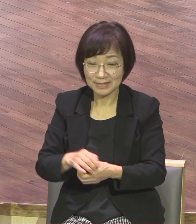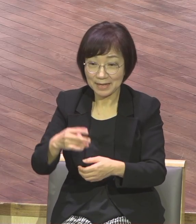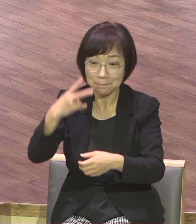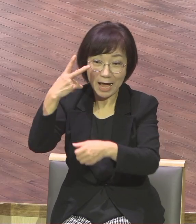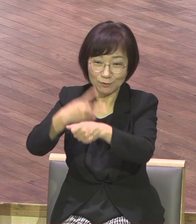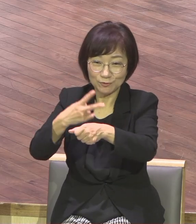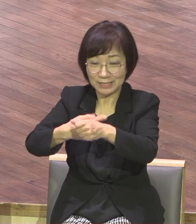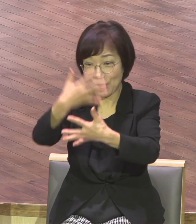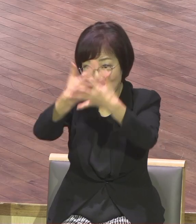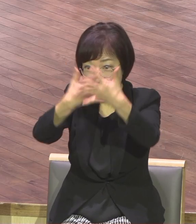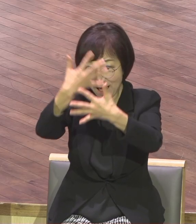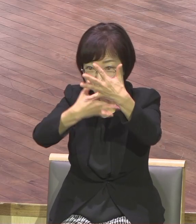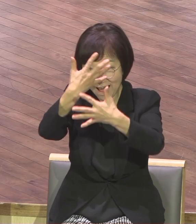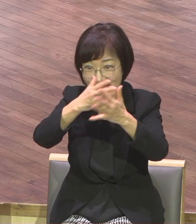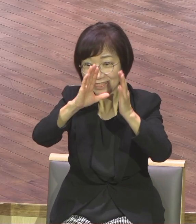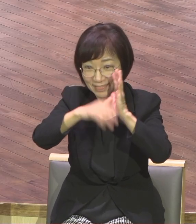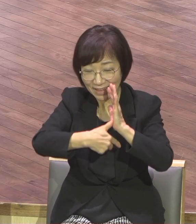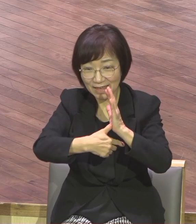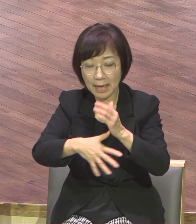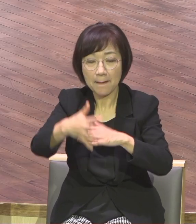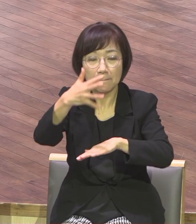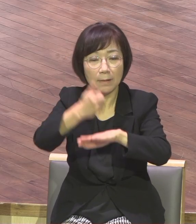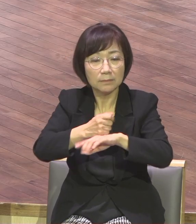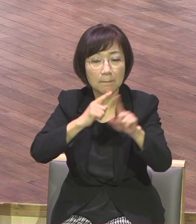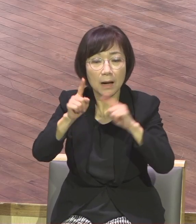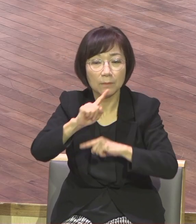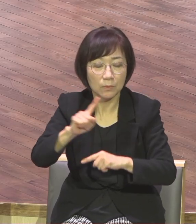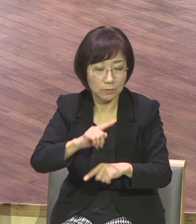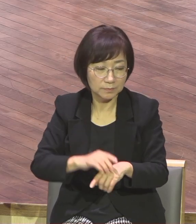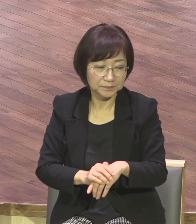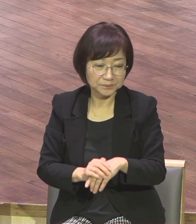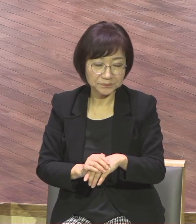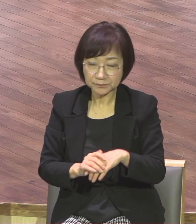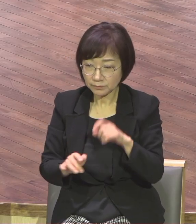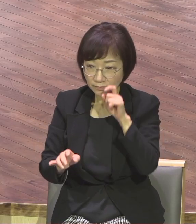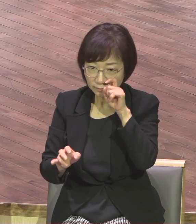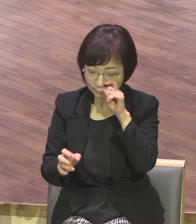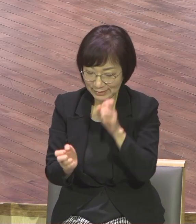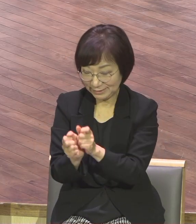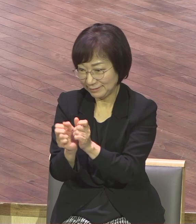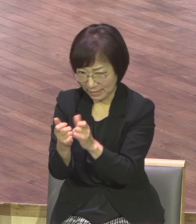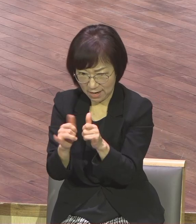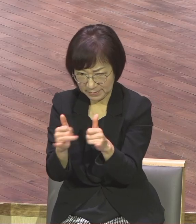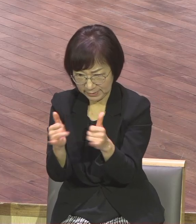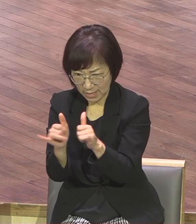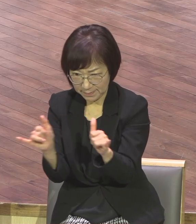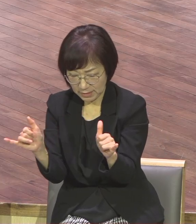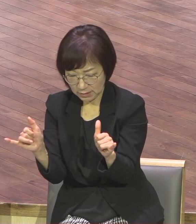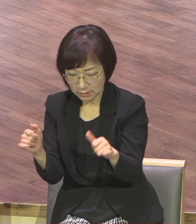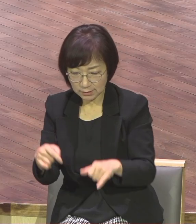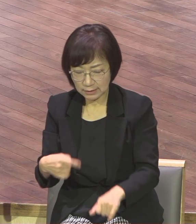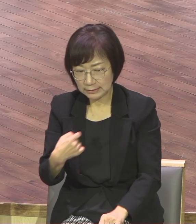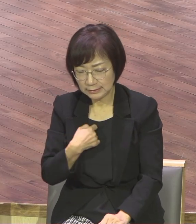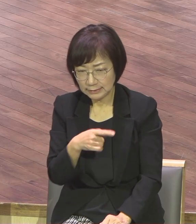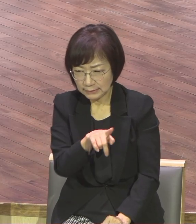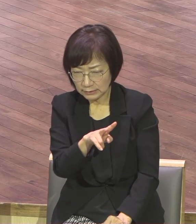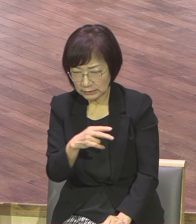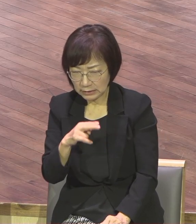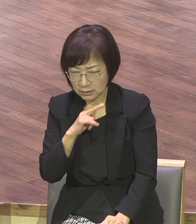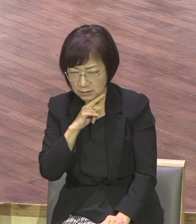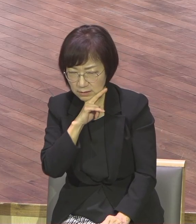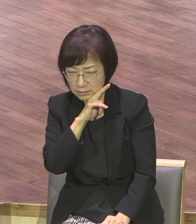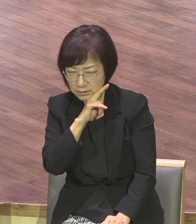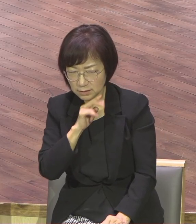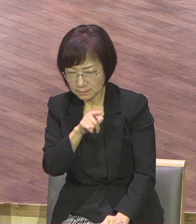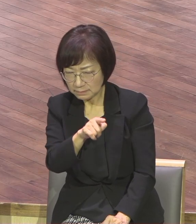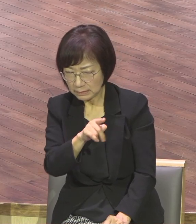있는데 이렇게 마지막 대사를 하지요. 사람은 자기가 의심을 품고